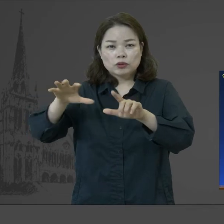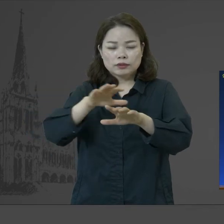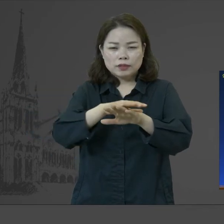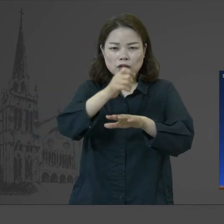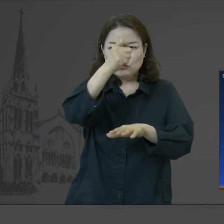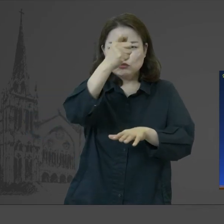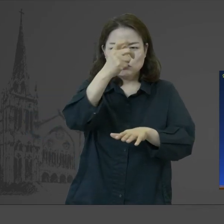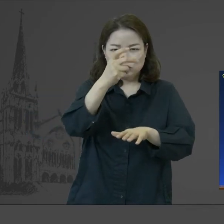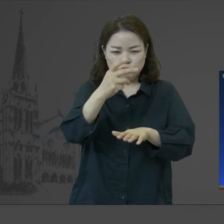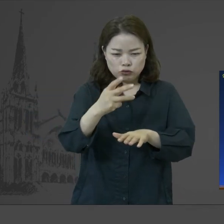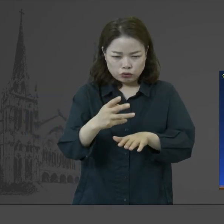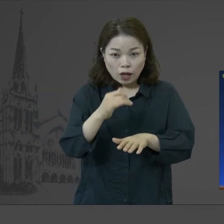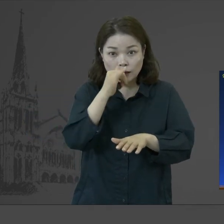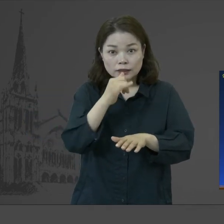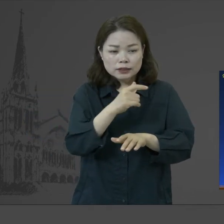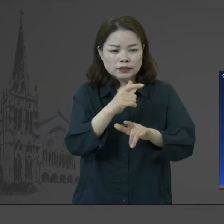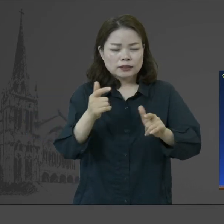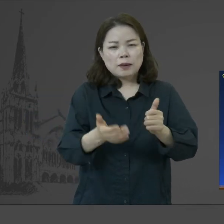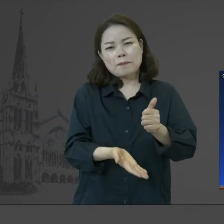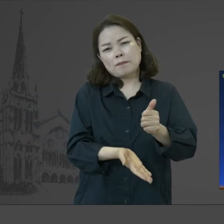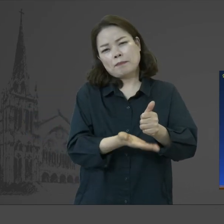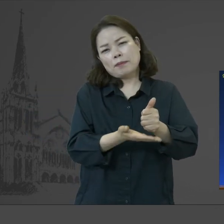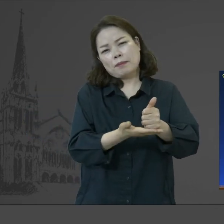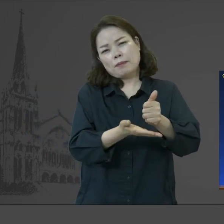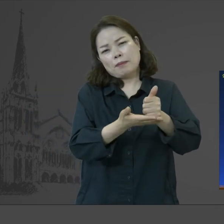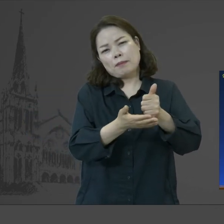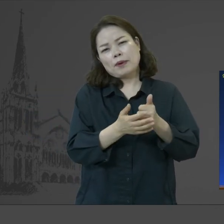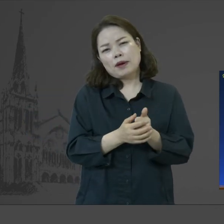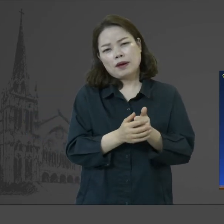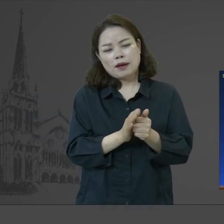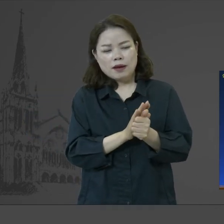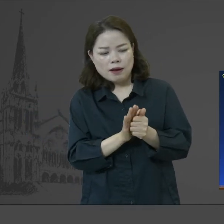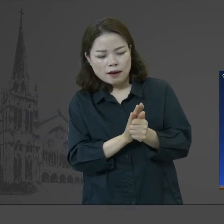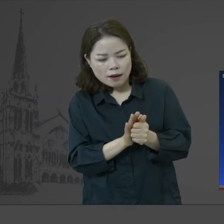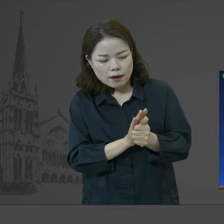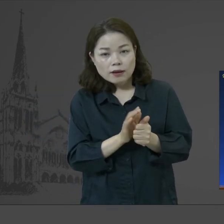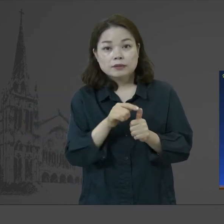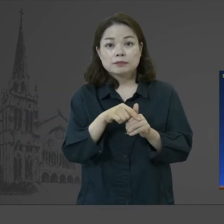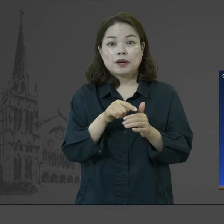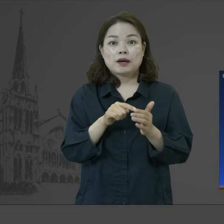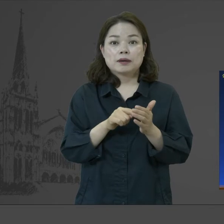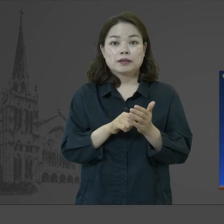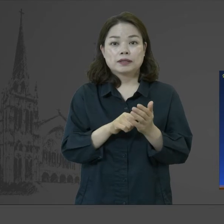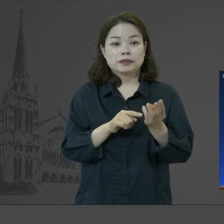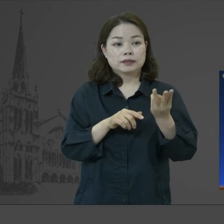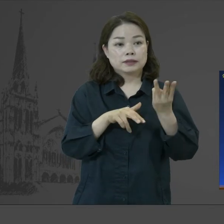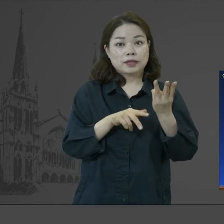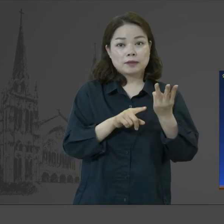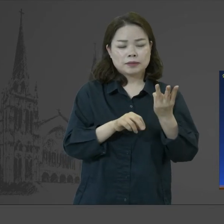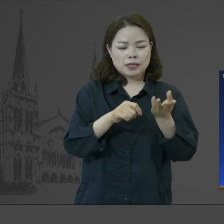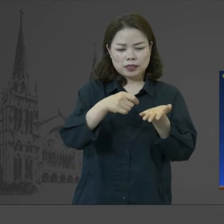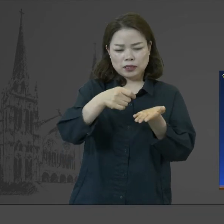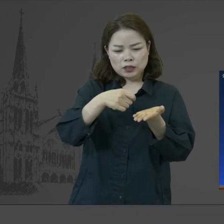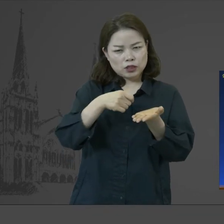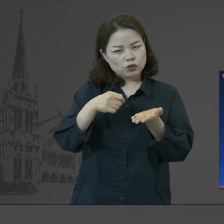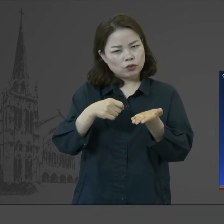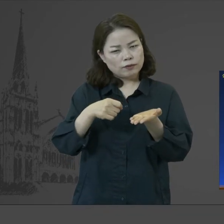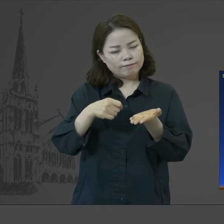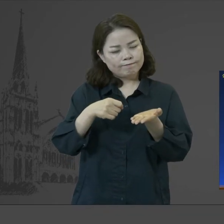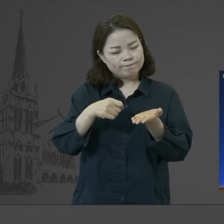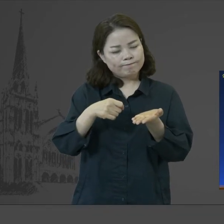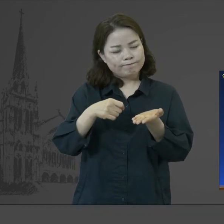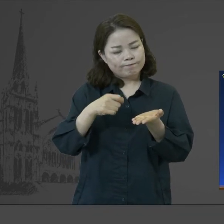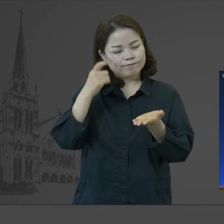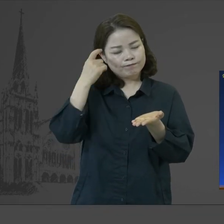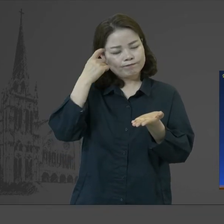차례대로 다니면서 이들을 칭찬하고 격려하는 마음으로 3장의 말씀을 기록하지 않았을까